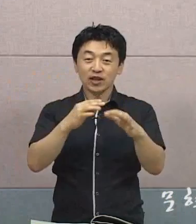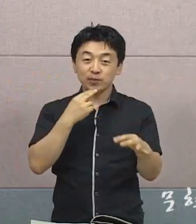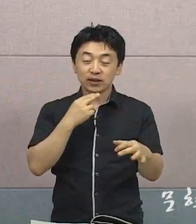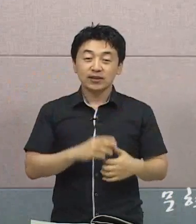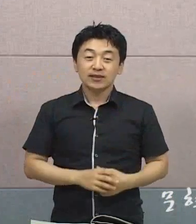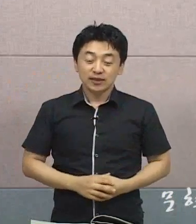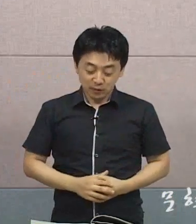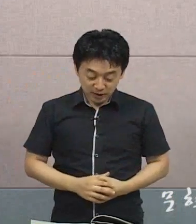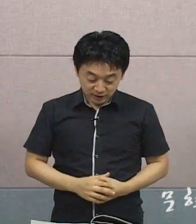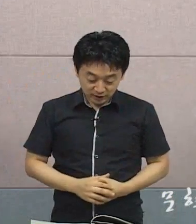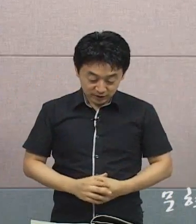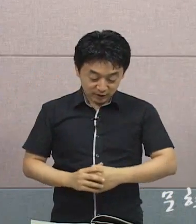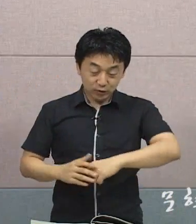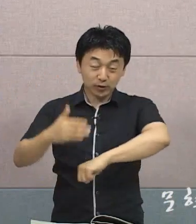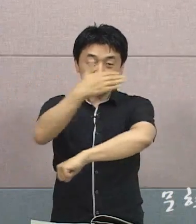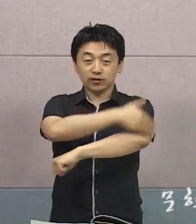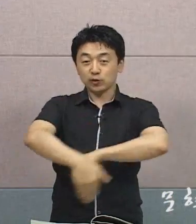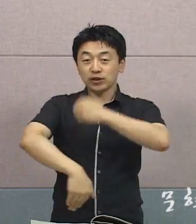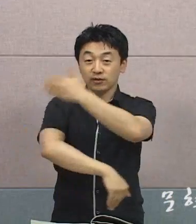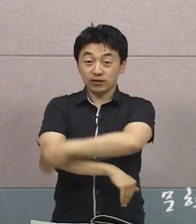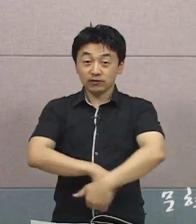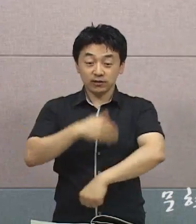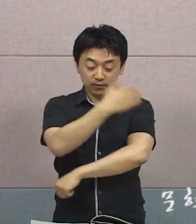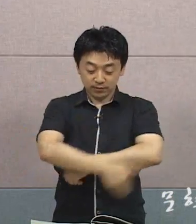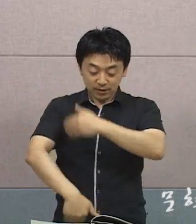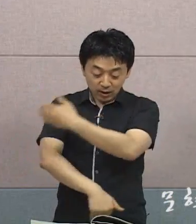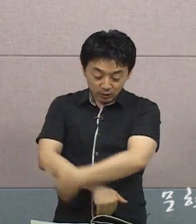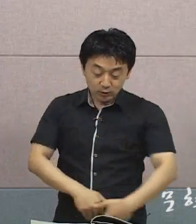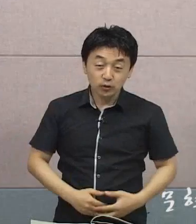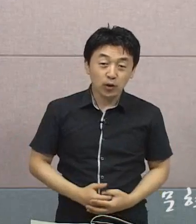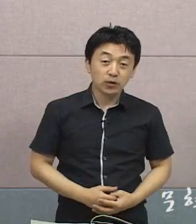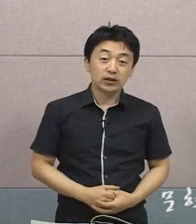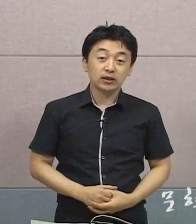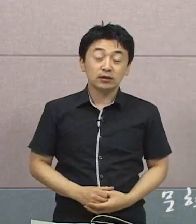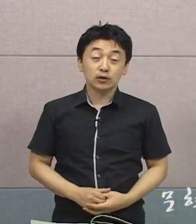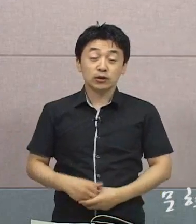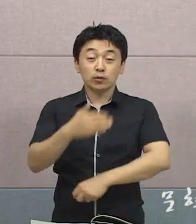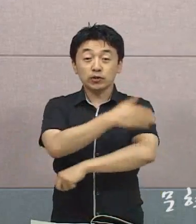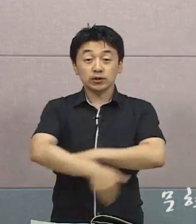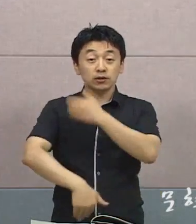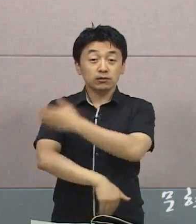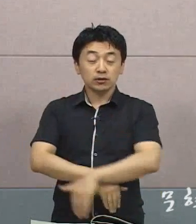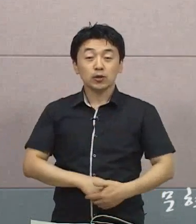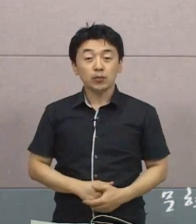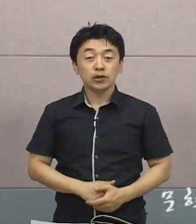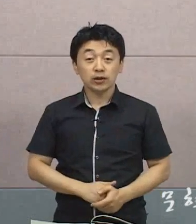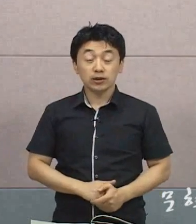관계없다. 넘어가시죠. 네, 두 번째 단어는 이렇게 썼는데요. 네. 저는 외면하다라는 단어로 이걸 외웠거든요. 그냥 외면하다라는